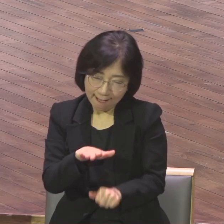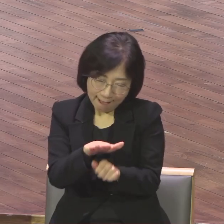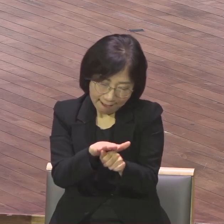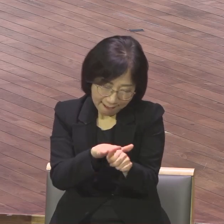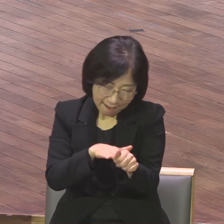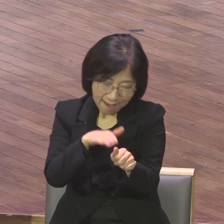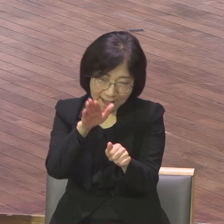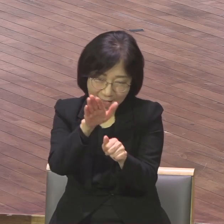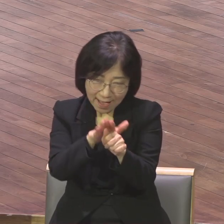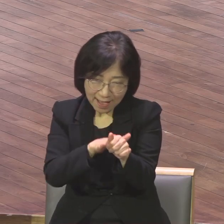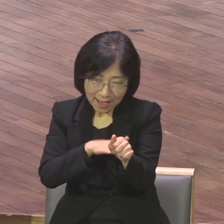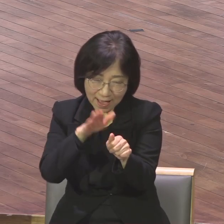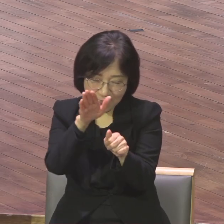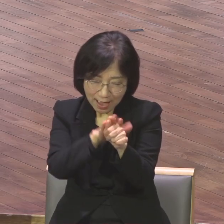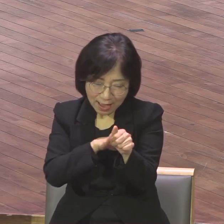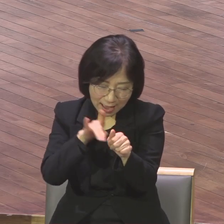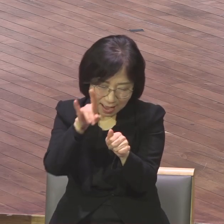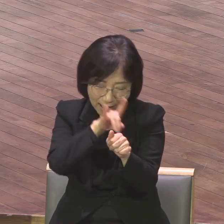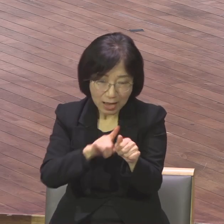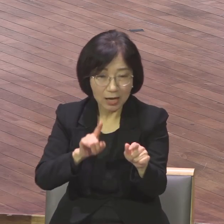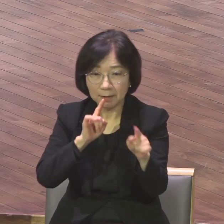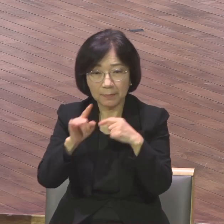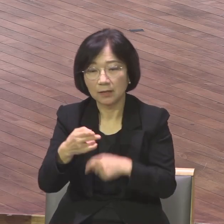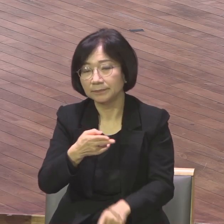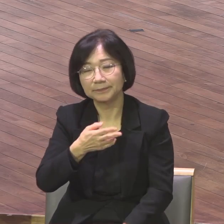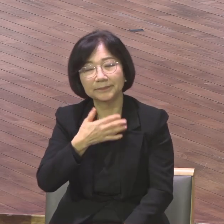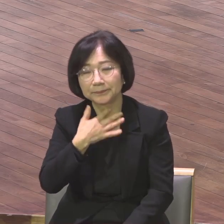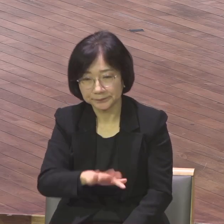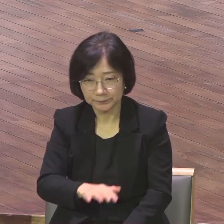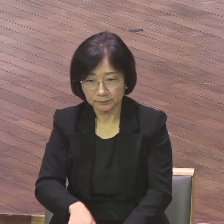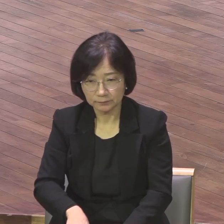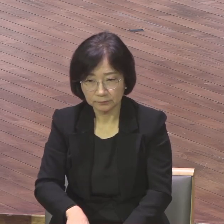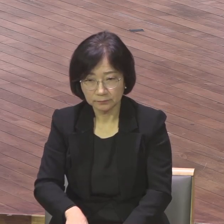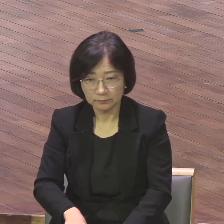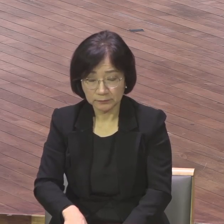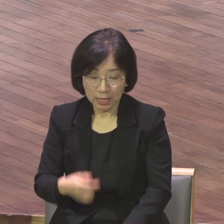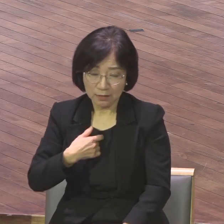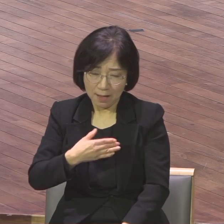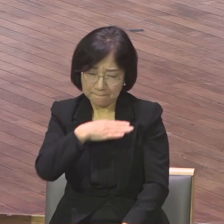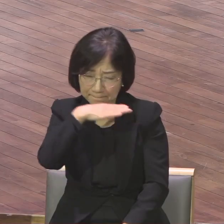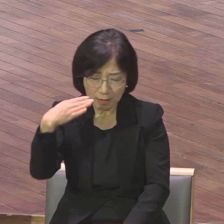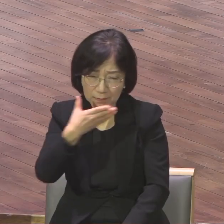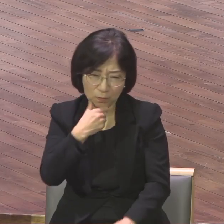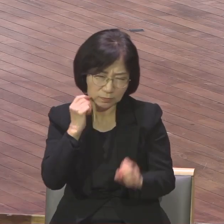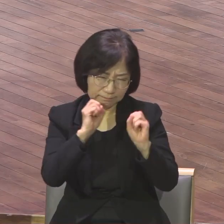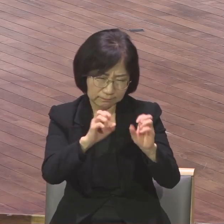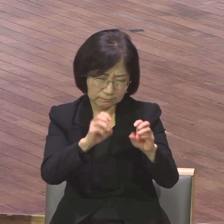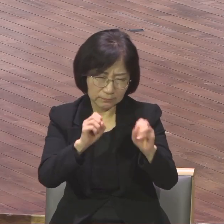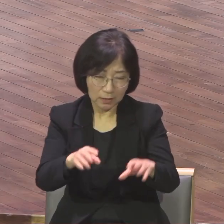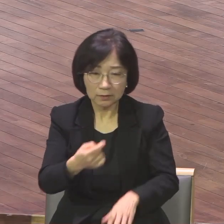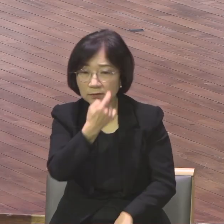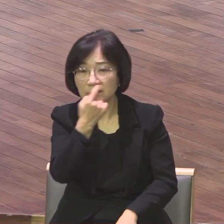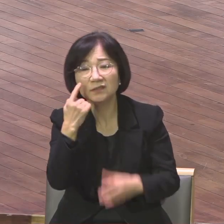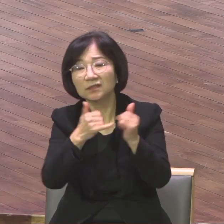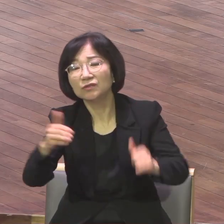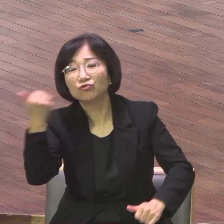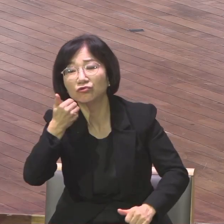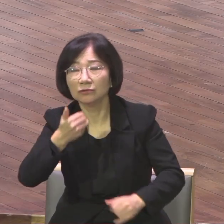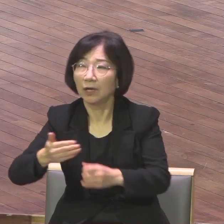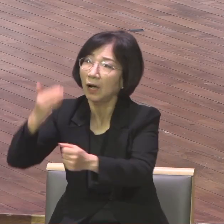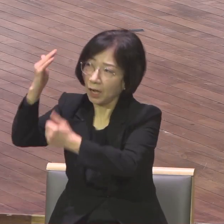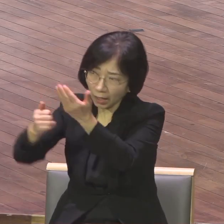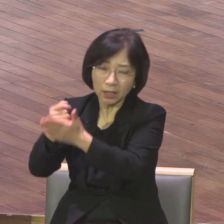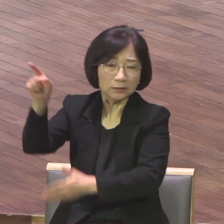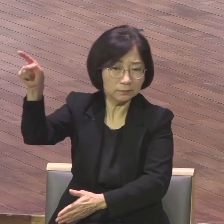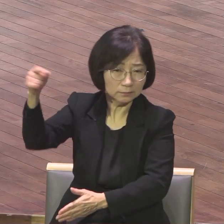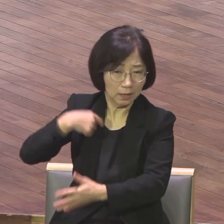탐심의 말을 탈을 서지 아니하고 하나님이 이 일에 대해서 정인이다. 우리가 어떻게 사역하고 있는지